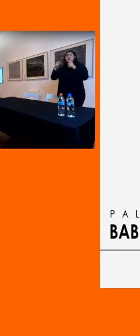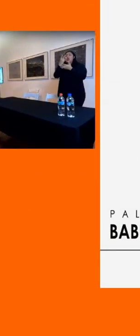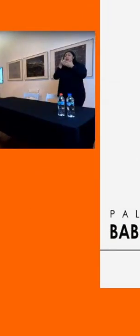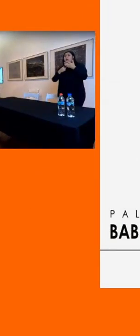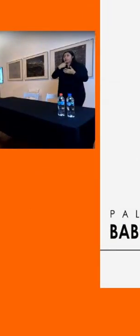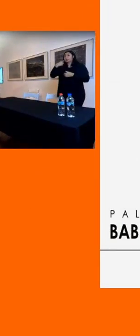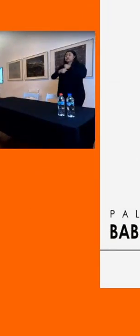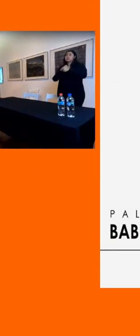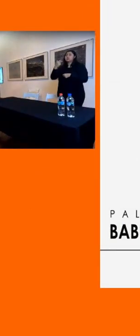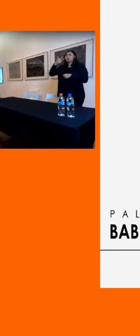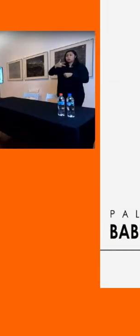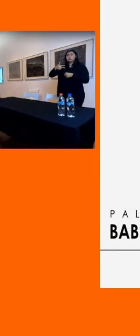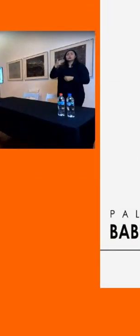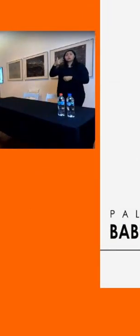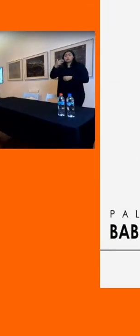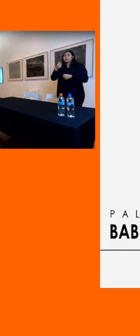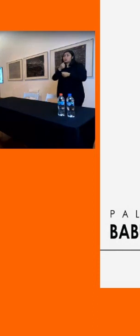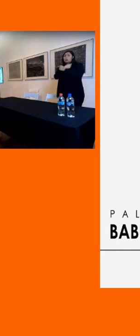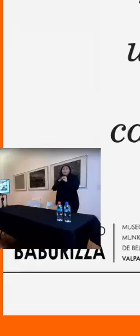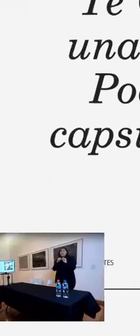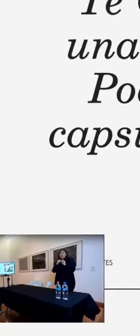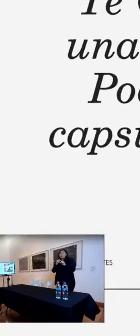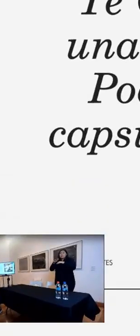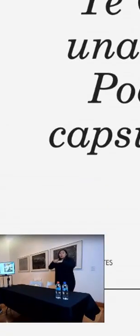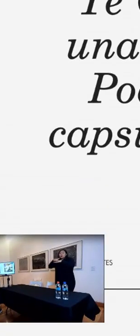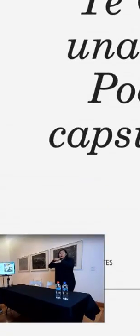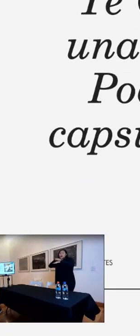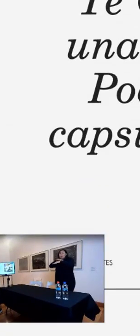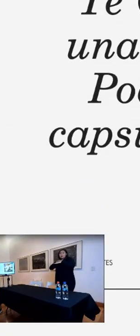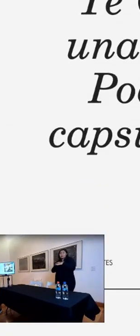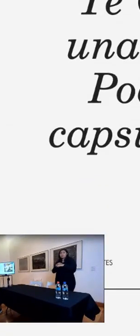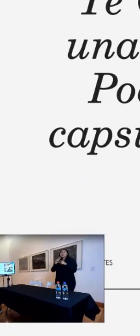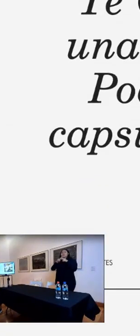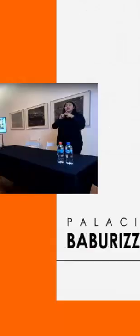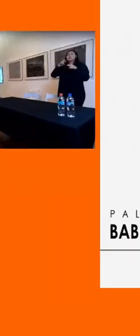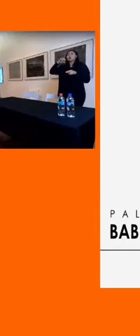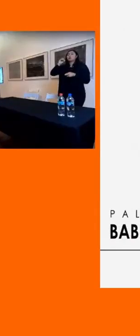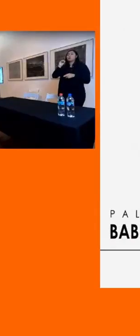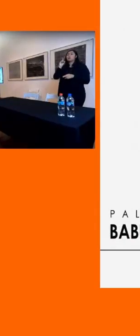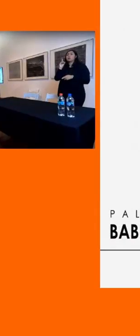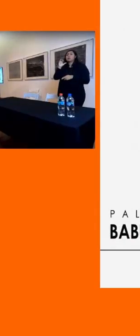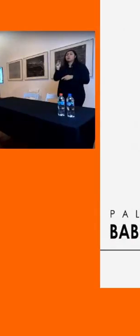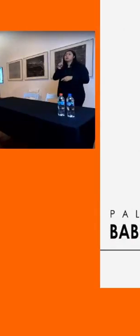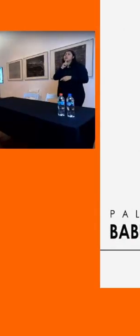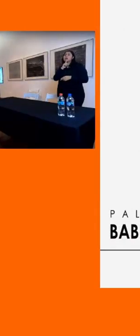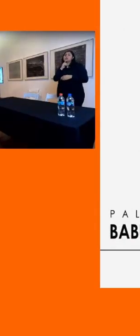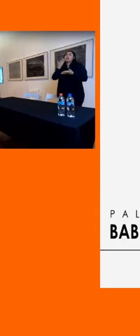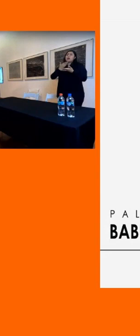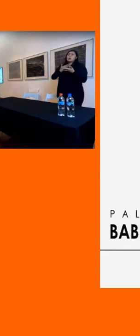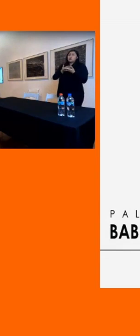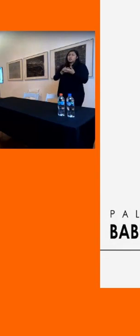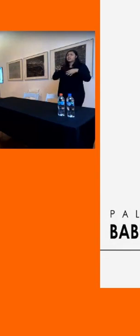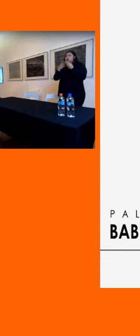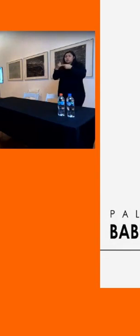no podemos dejar que las toquen. Entonces hicimos este podcast aprovechando todos los recursos digitales de redes sociales, YouTube,